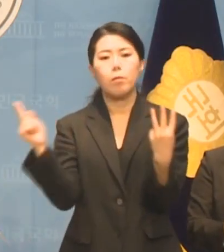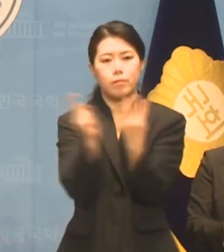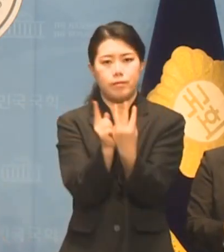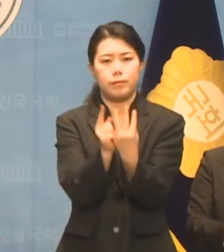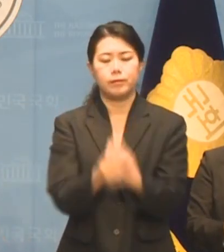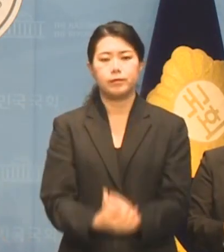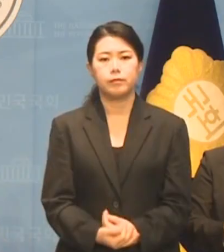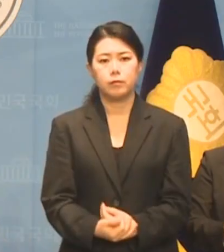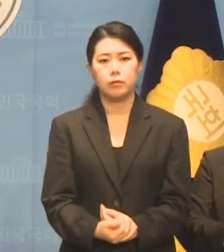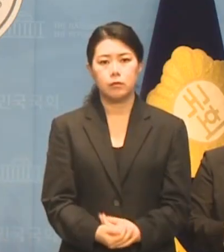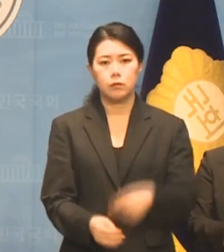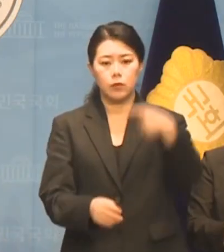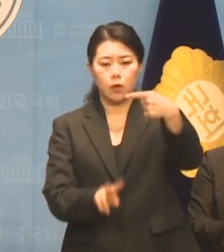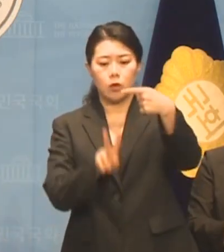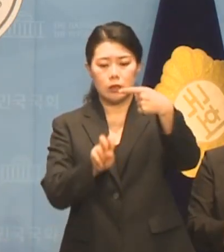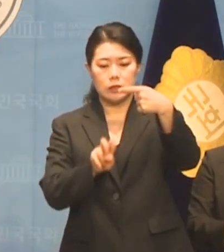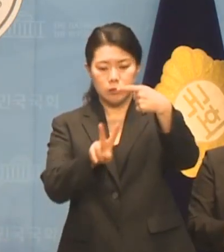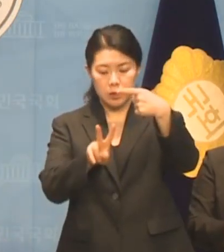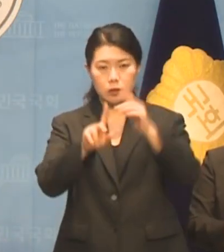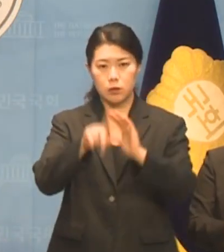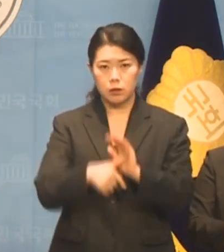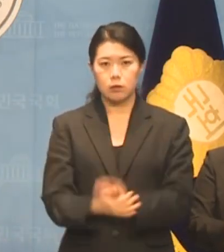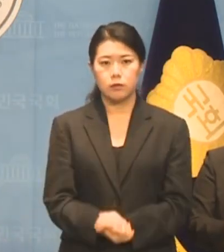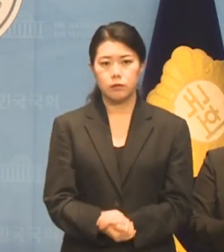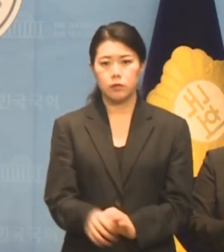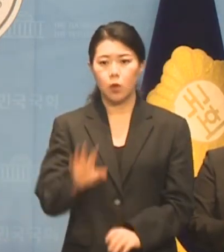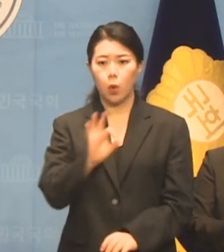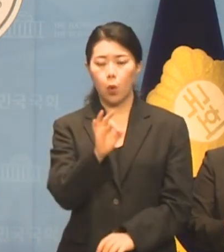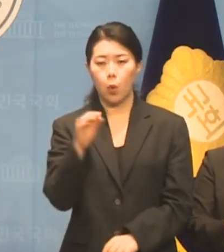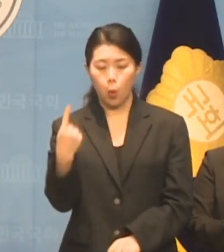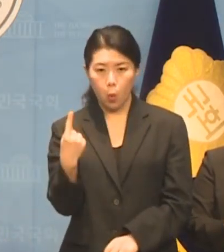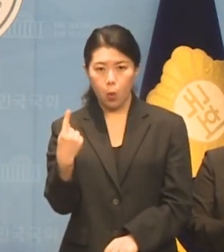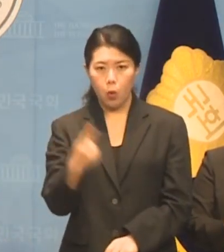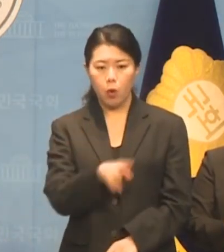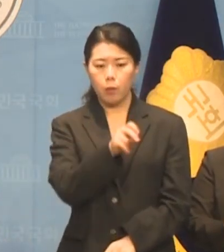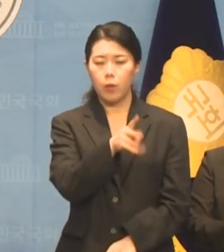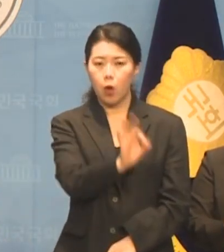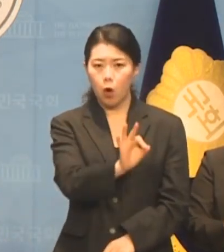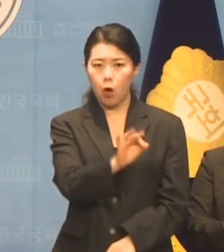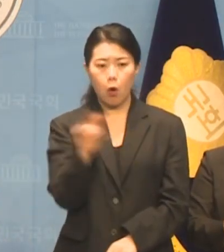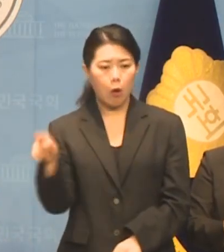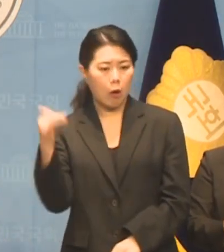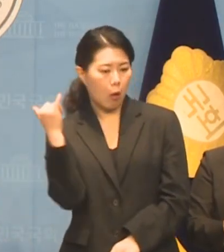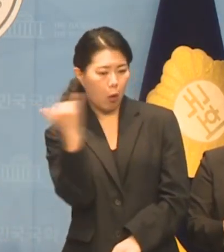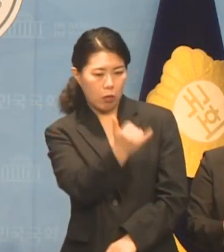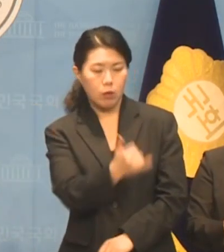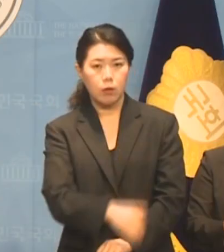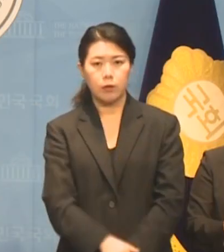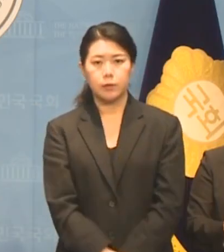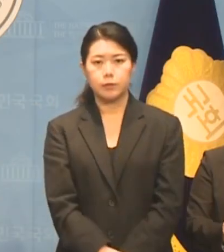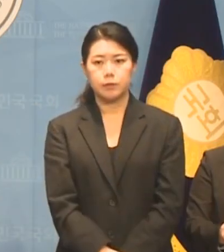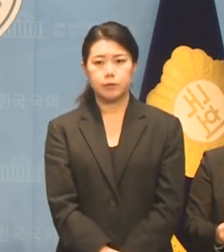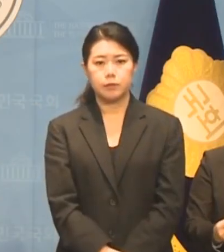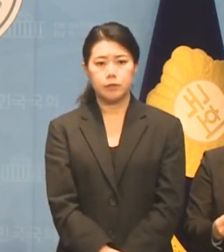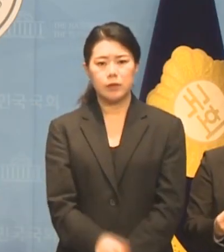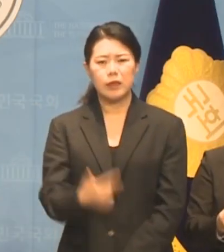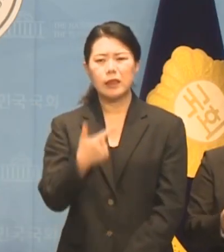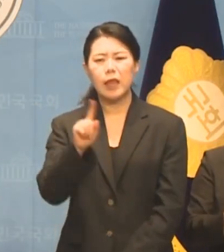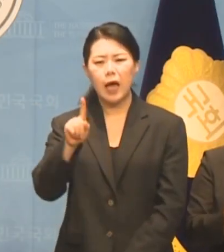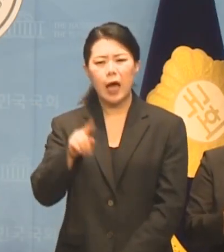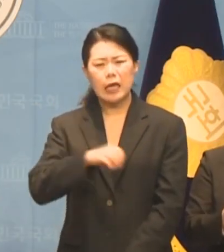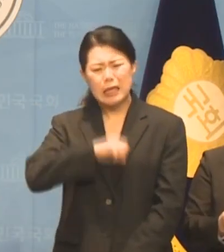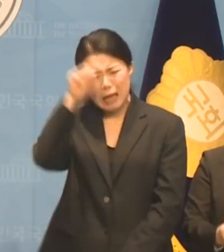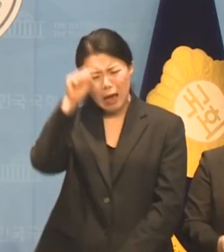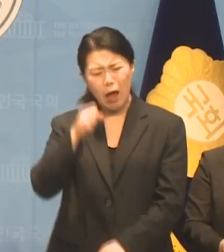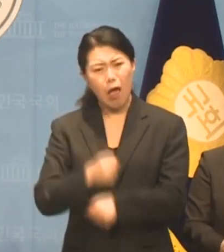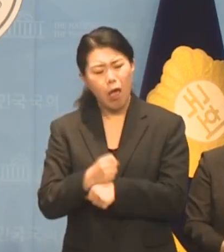만났고 1월 22일에는 오세훈 시장이 명태균 씨에게 전화를 걸어 나경원이 이기는 결과가